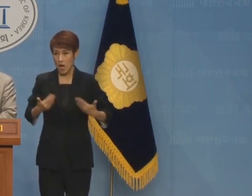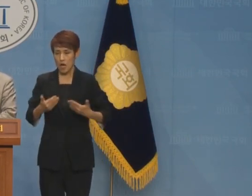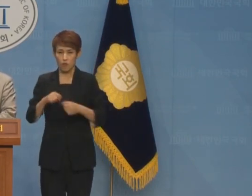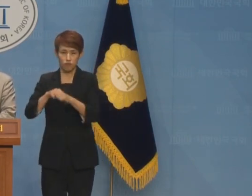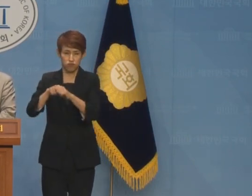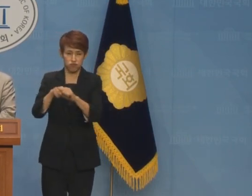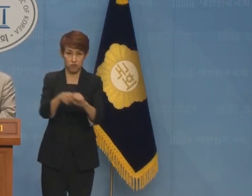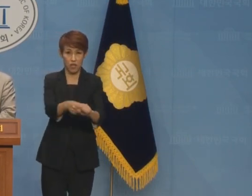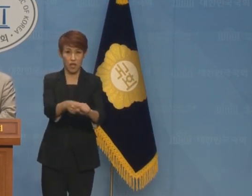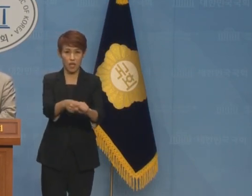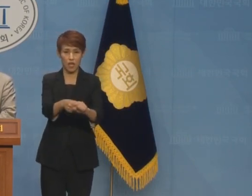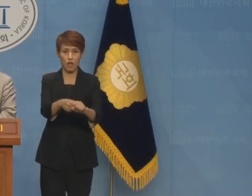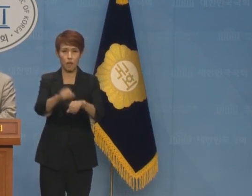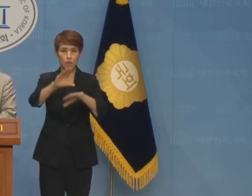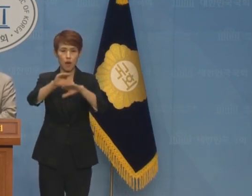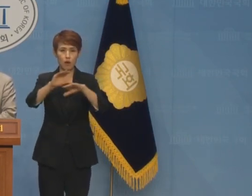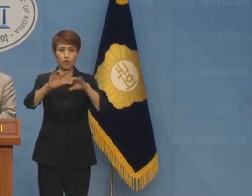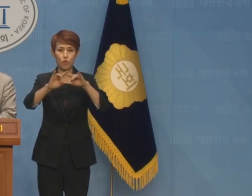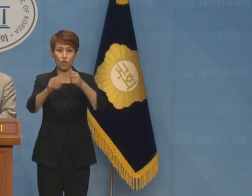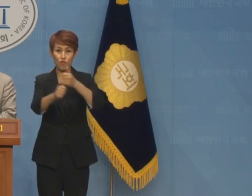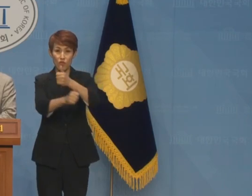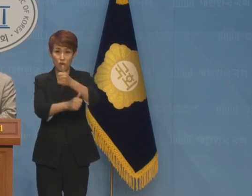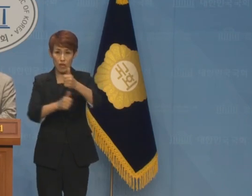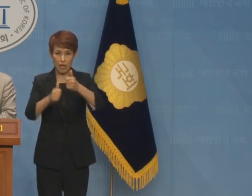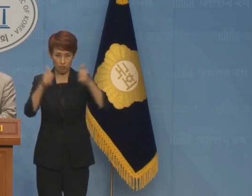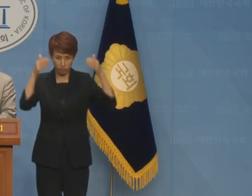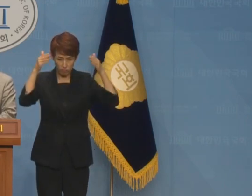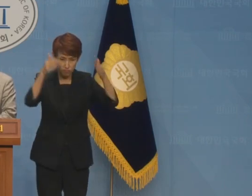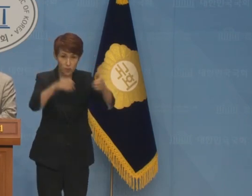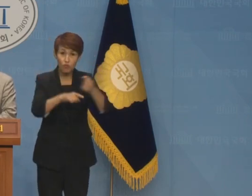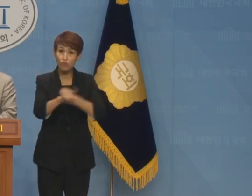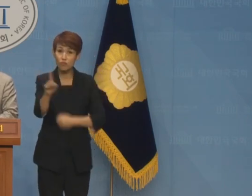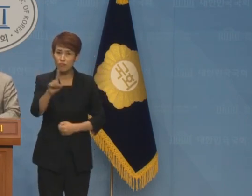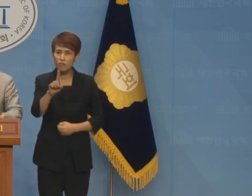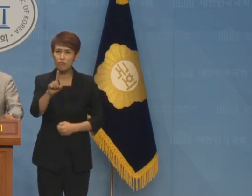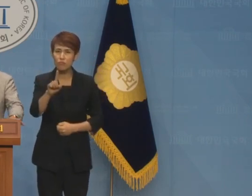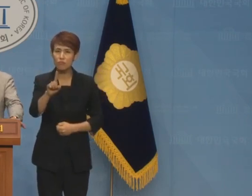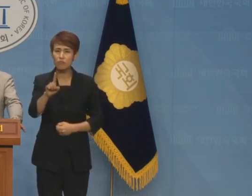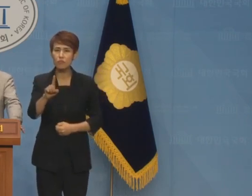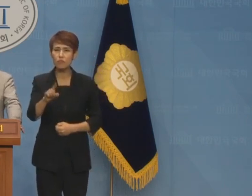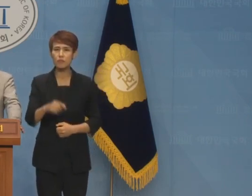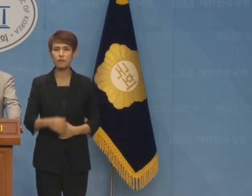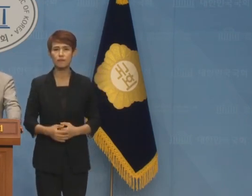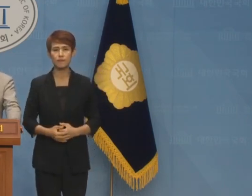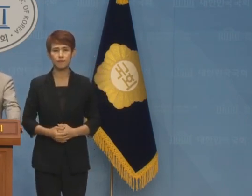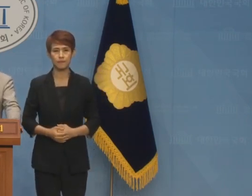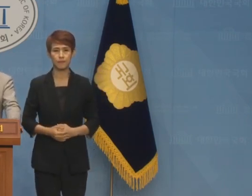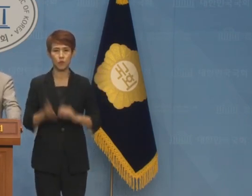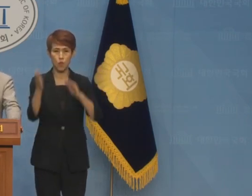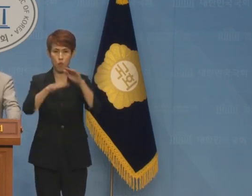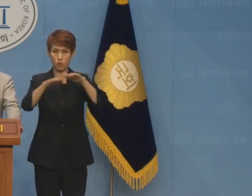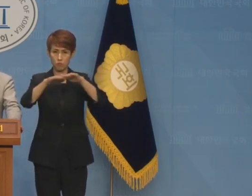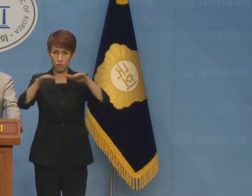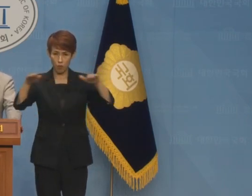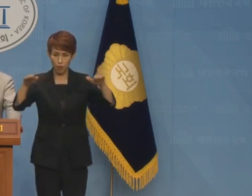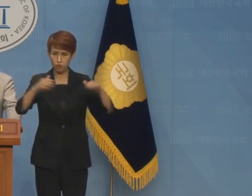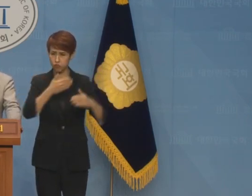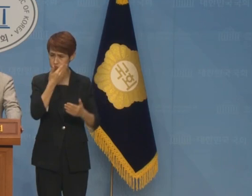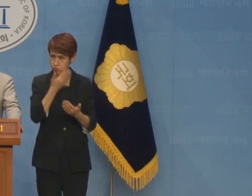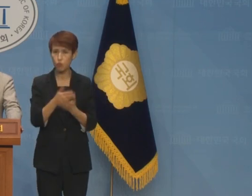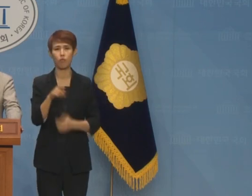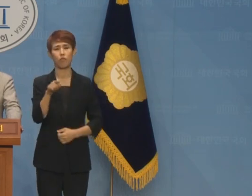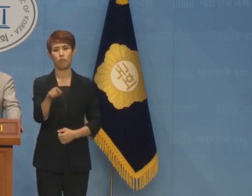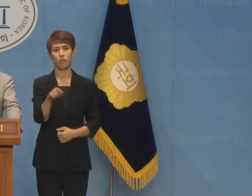무리하게 방통위법 계약에 집착하는 이유는 무엇입니까 공정성과 균형이 생명인